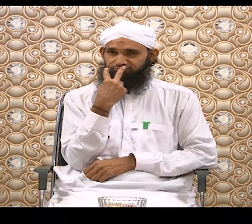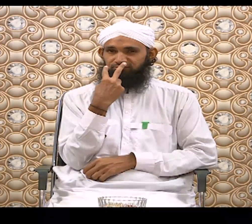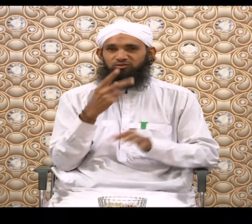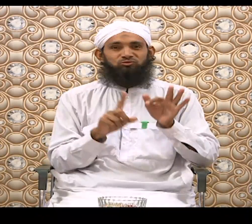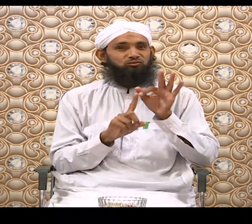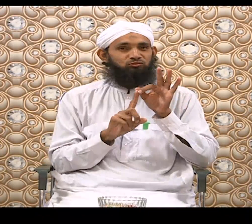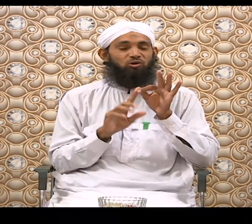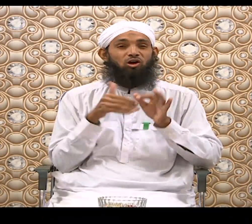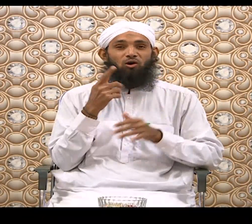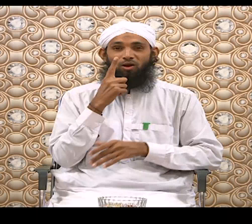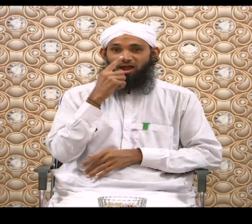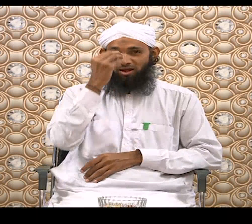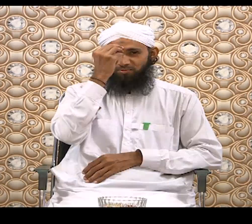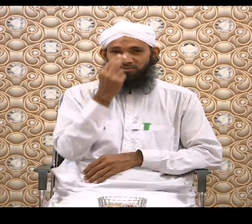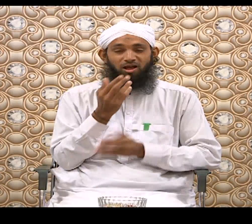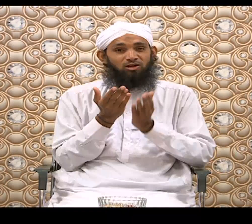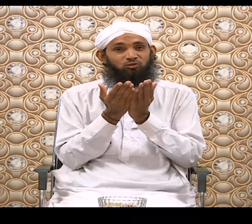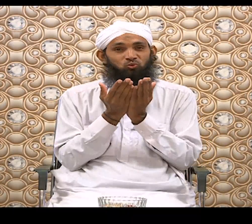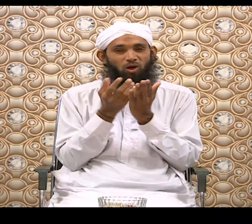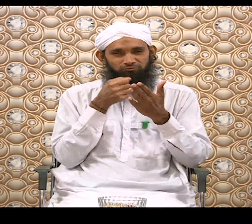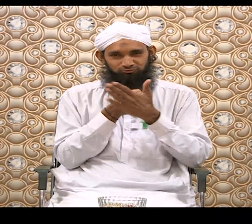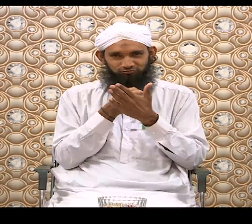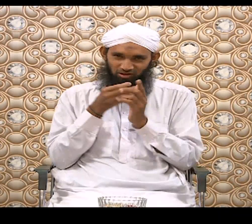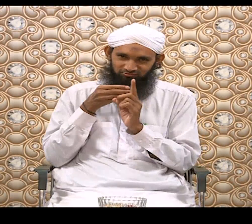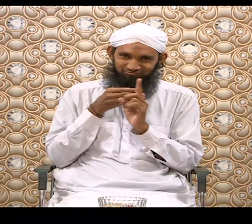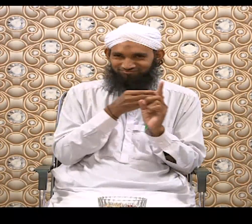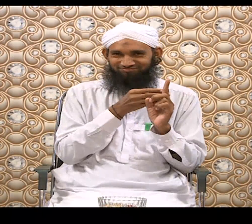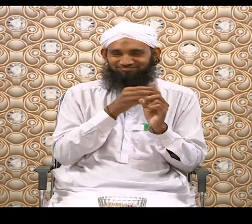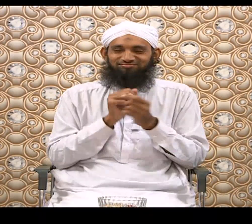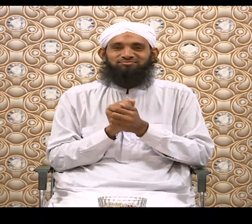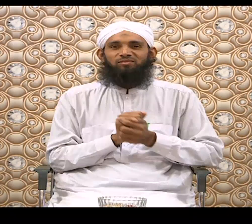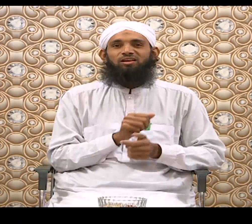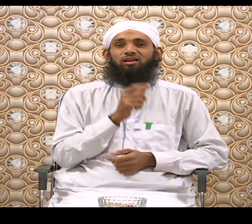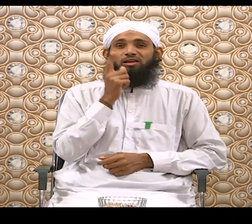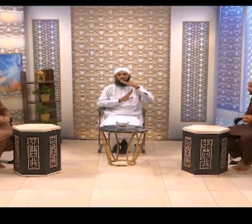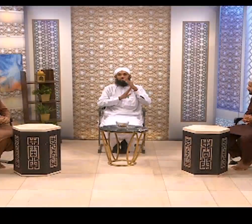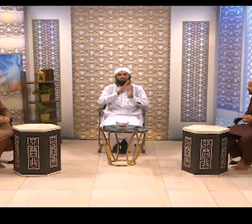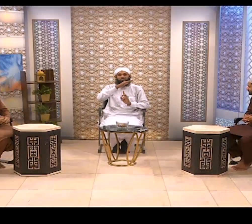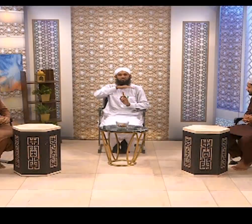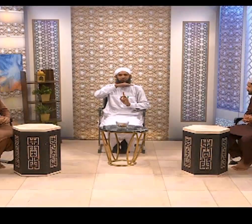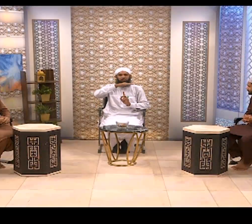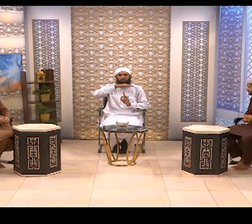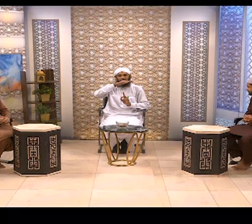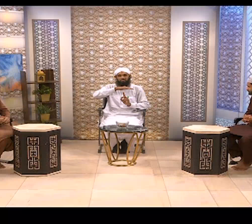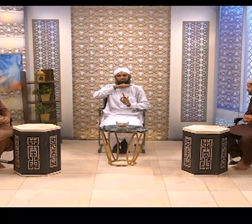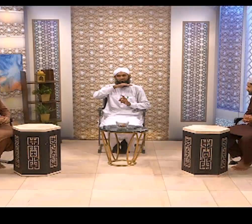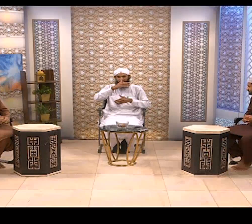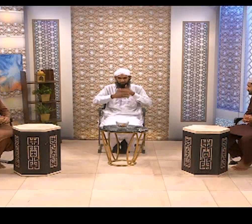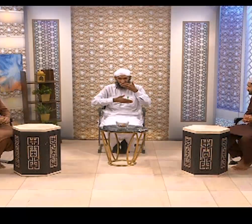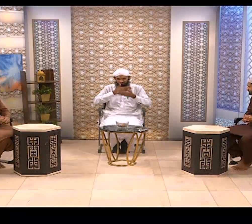اور ماں کی دعائیں لینے کی کوشش کیجئے چنانچہ حضرت سعیدنا بایزید بستامی رحمت اللہ علیہ فرماتے ہیں کہ